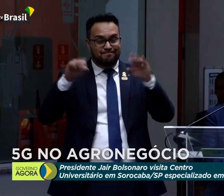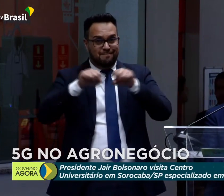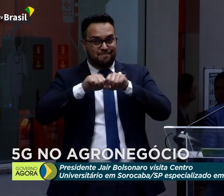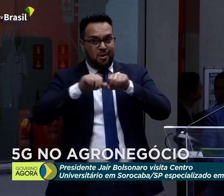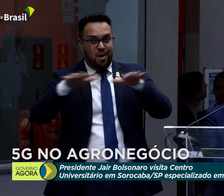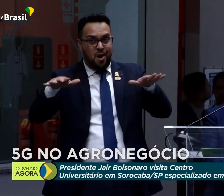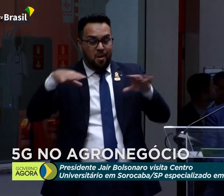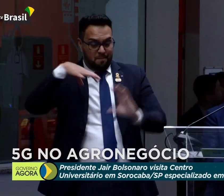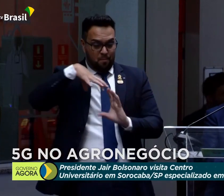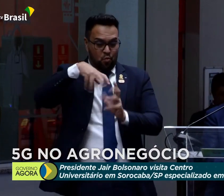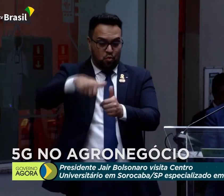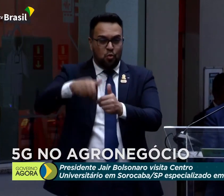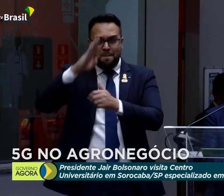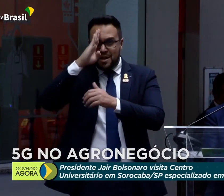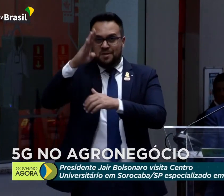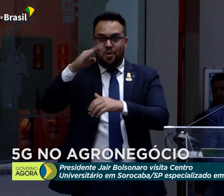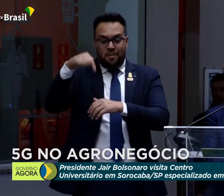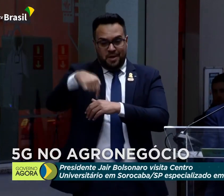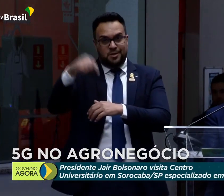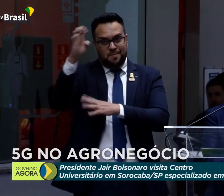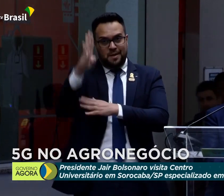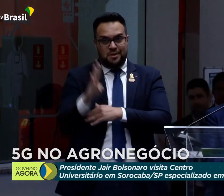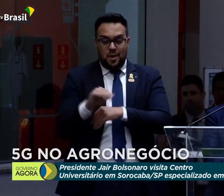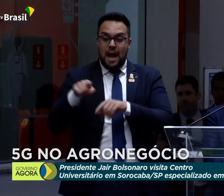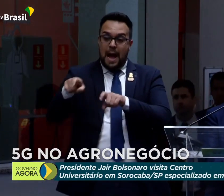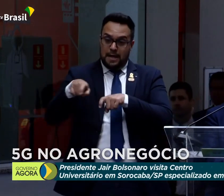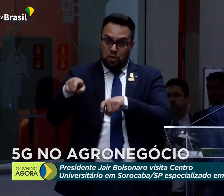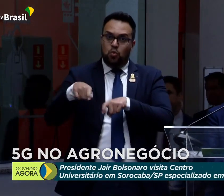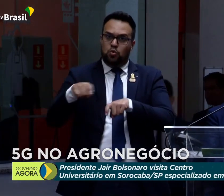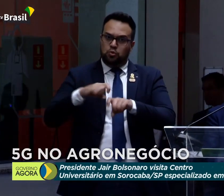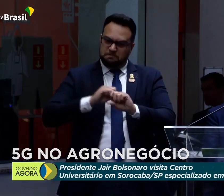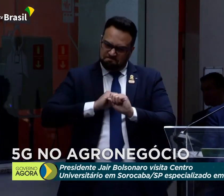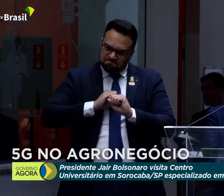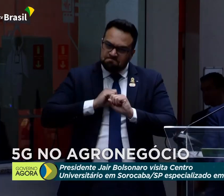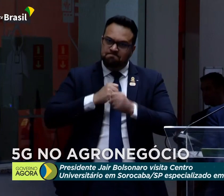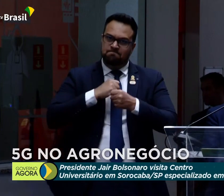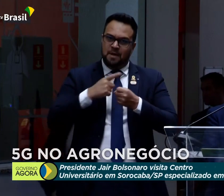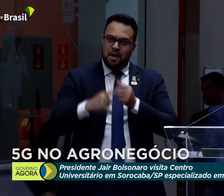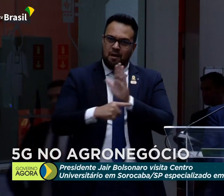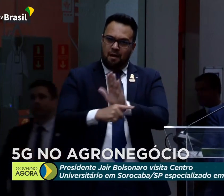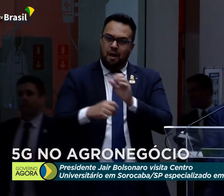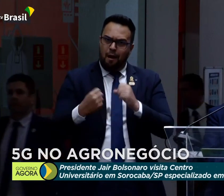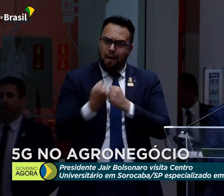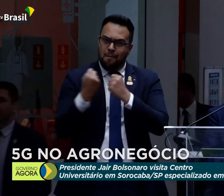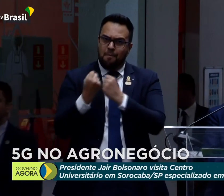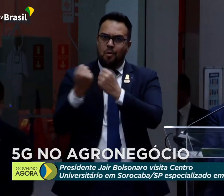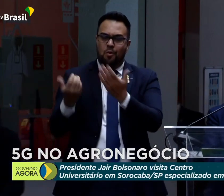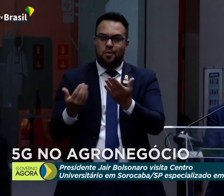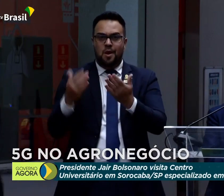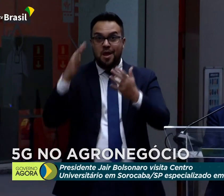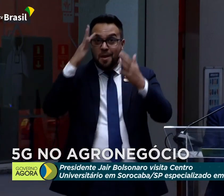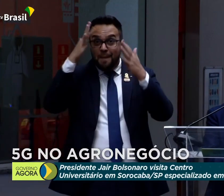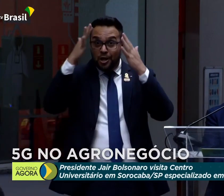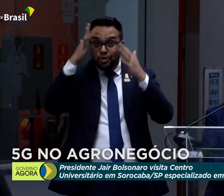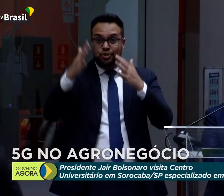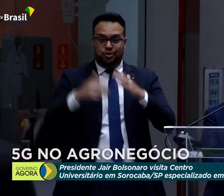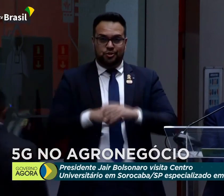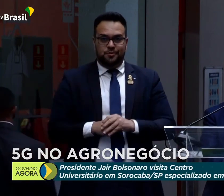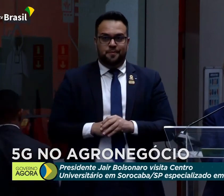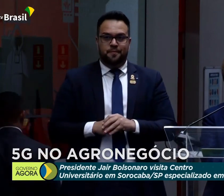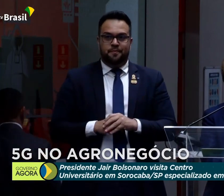e, principalmente, também nosso país, a agricultura vem fazendo o dever de casa. Imagine quando nós tivermos